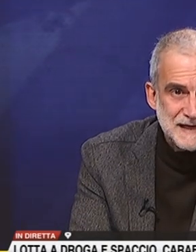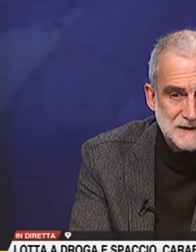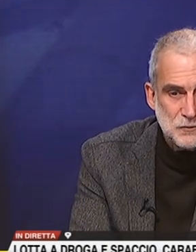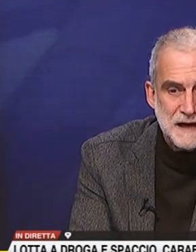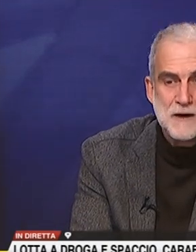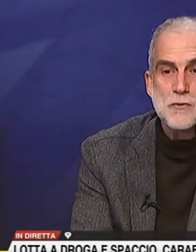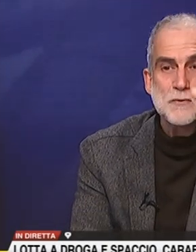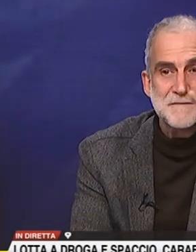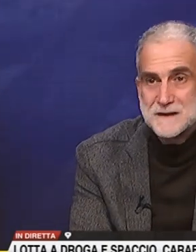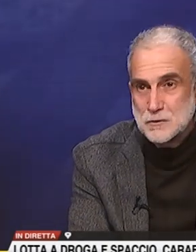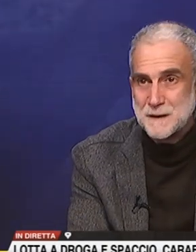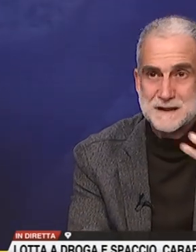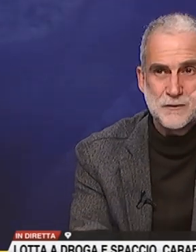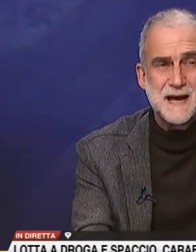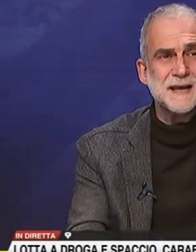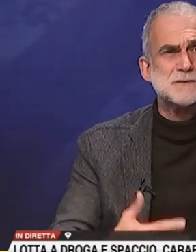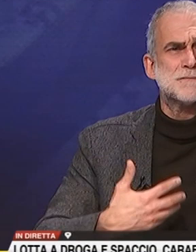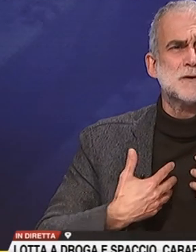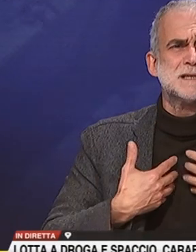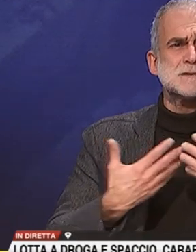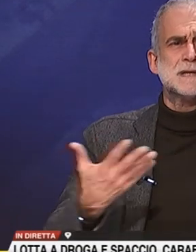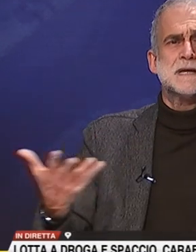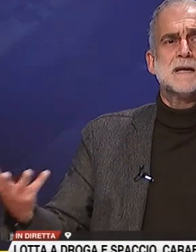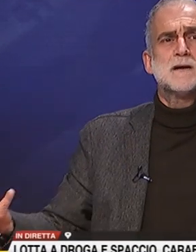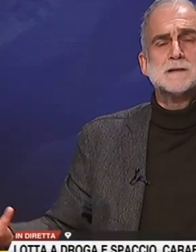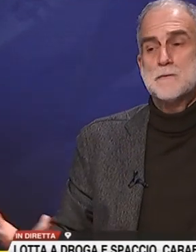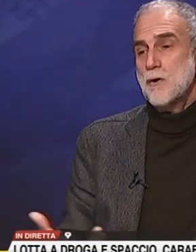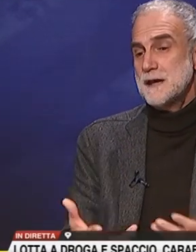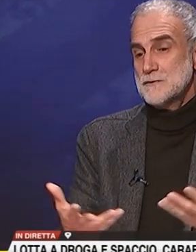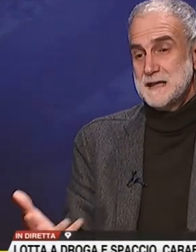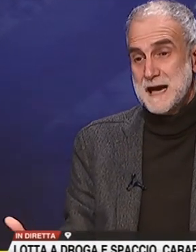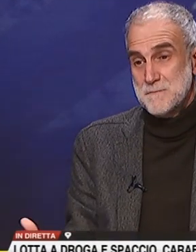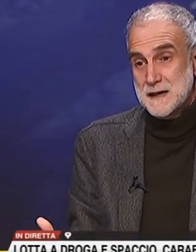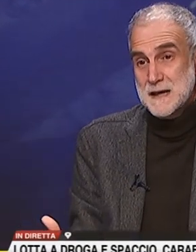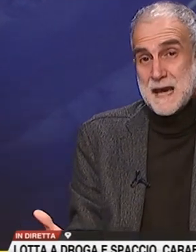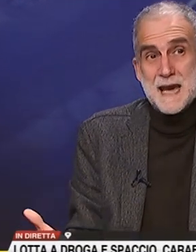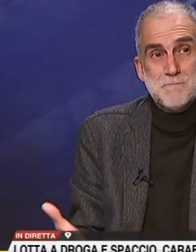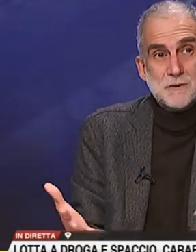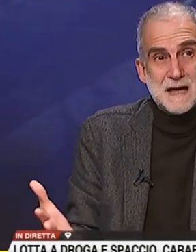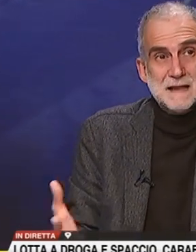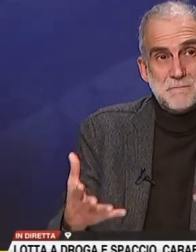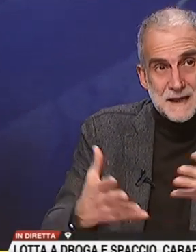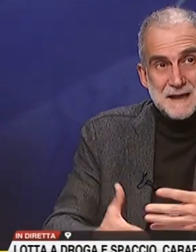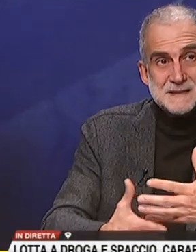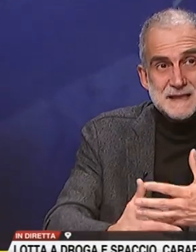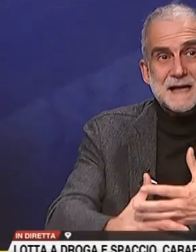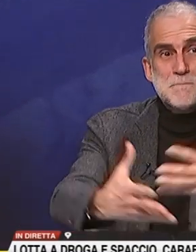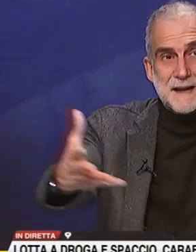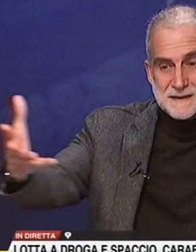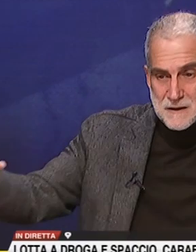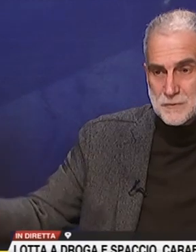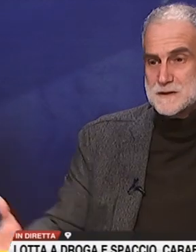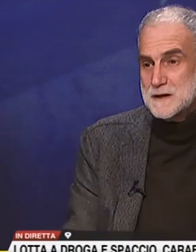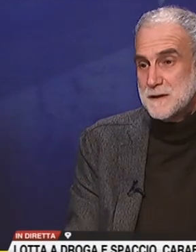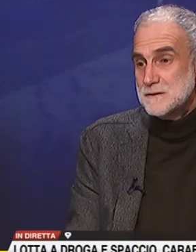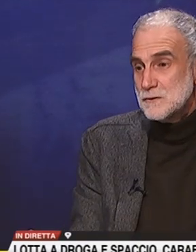è legato a un evento particolare che sconvolge i nostri cuori, i nostri animi. È importante che si